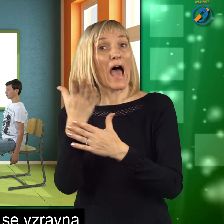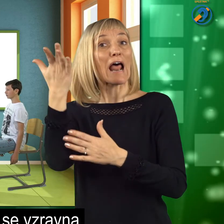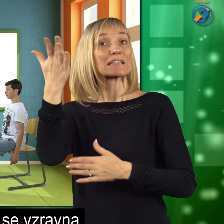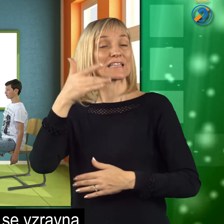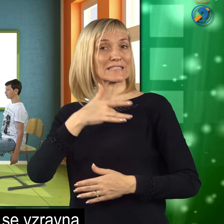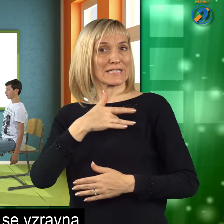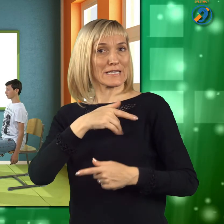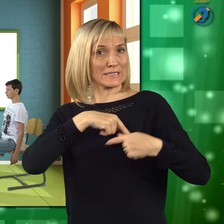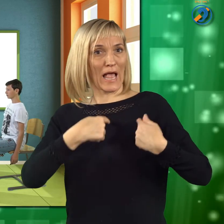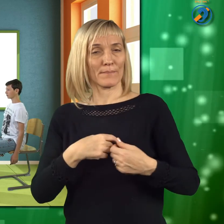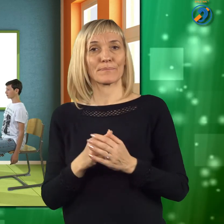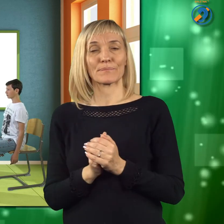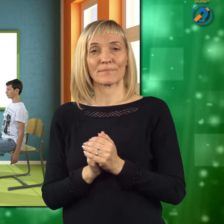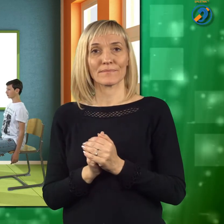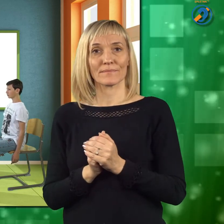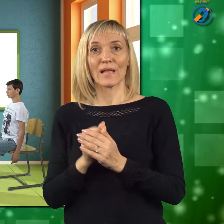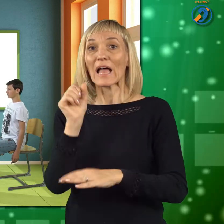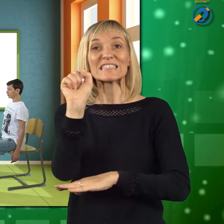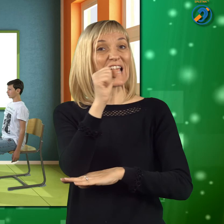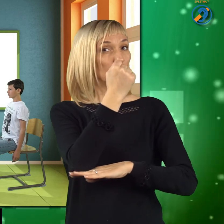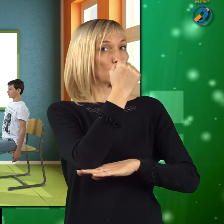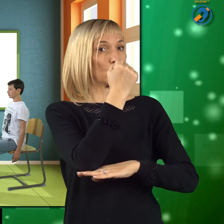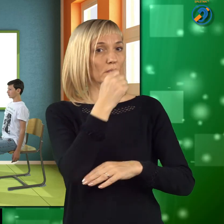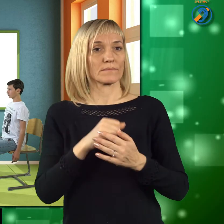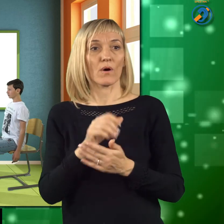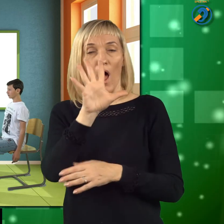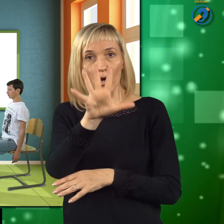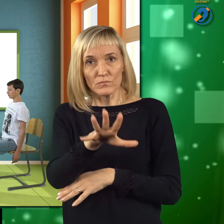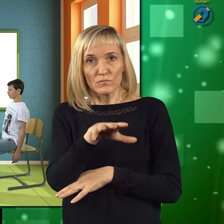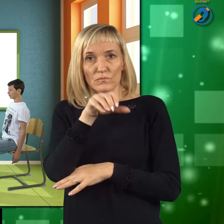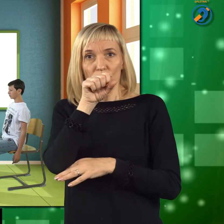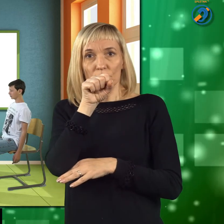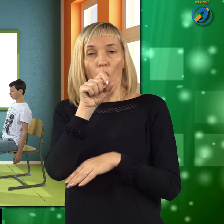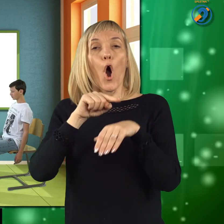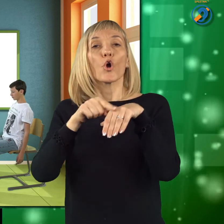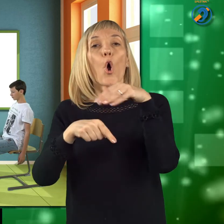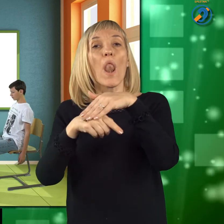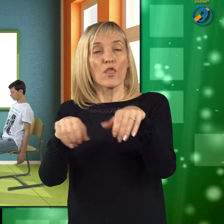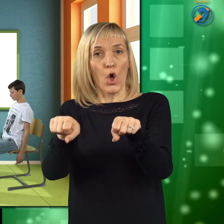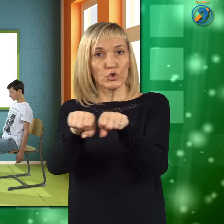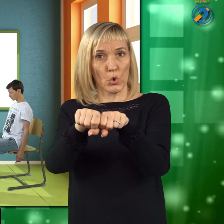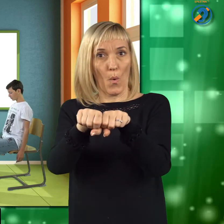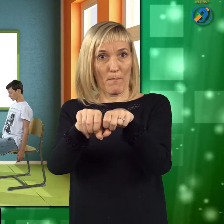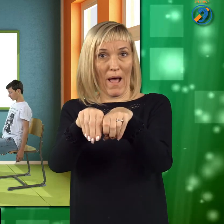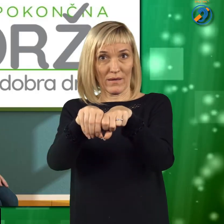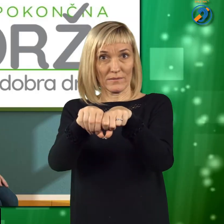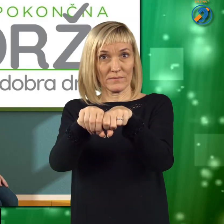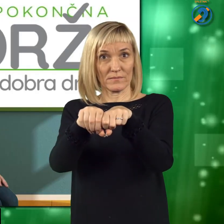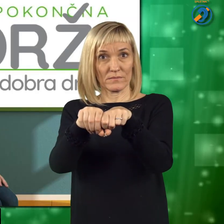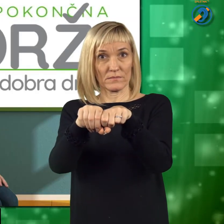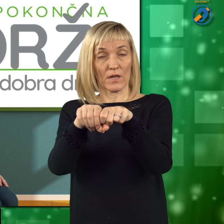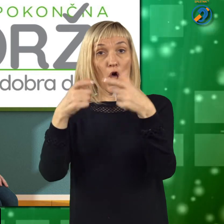srca. Zasuk. Vdih. Kolena stisni skupaj.